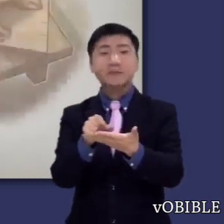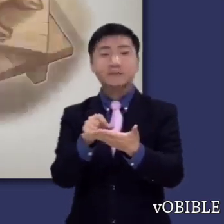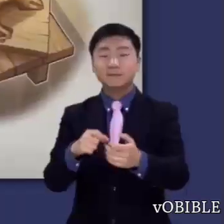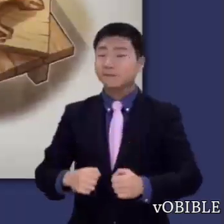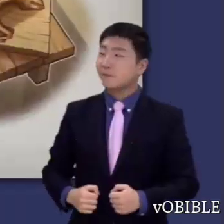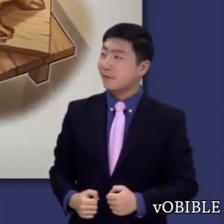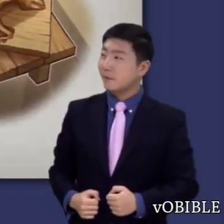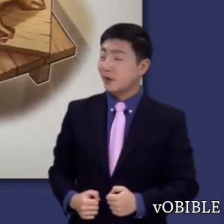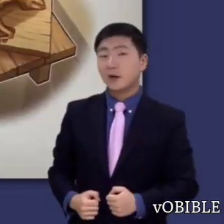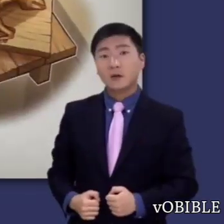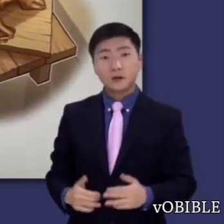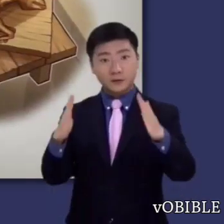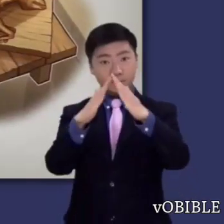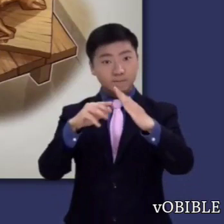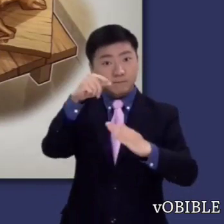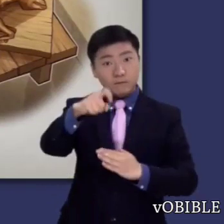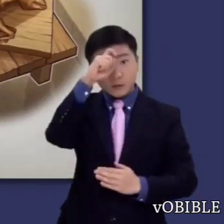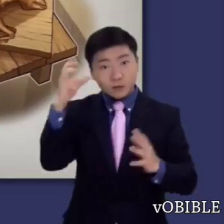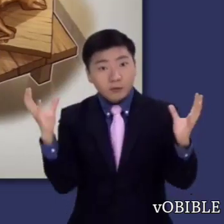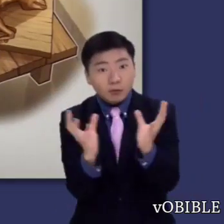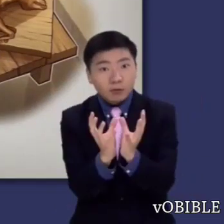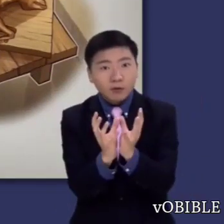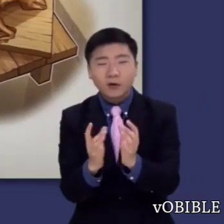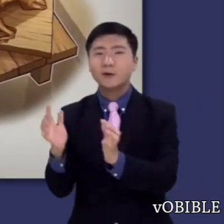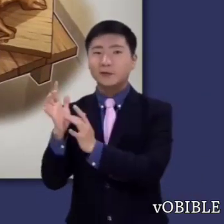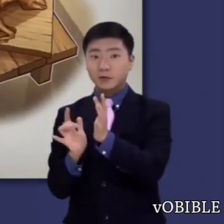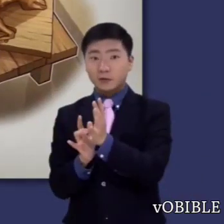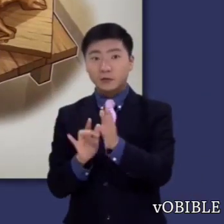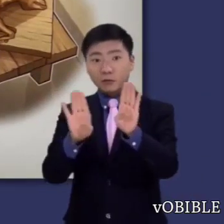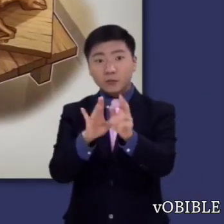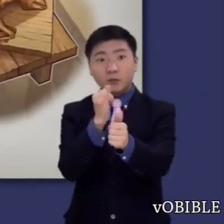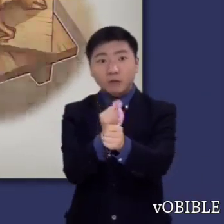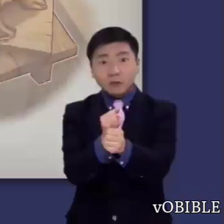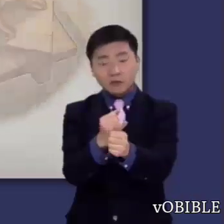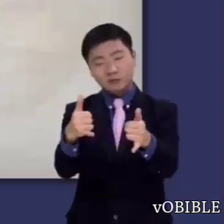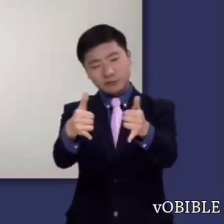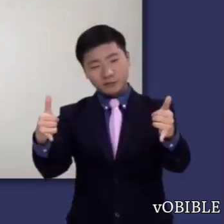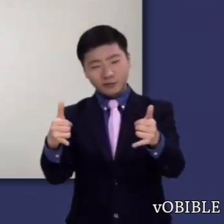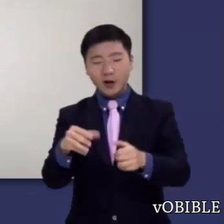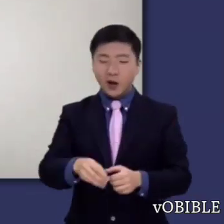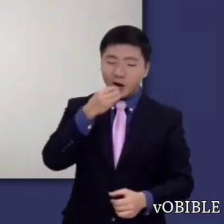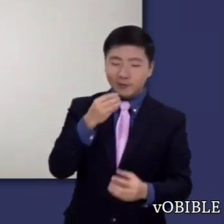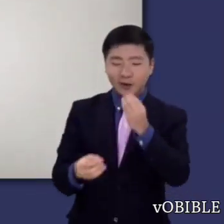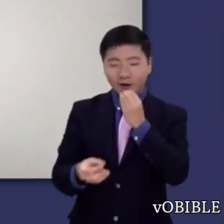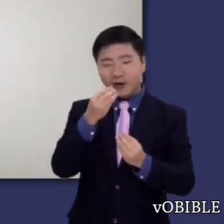耶稣和门徒在耶路撒冷一所房子的楼上庆祝逾越节。